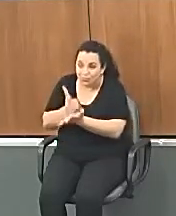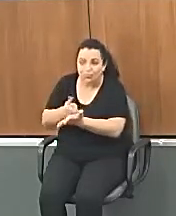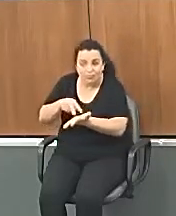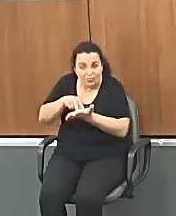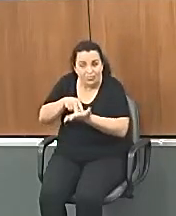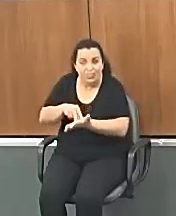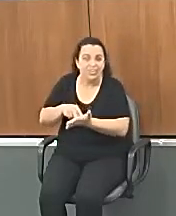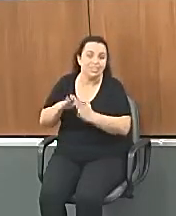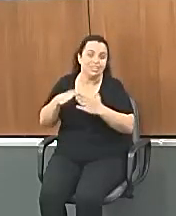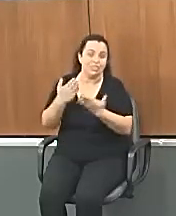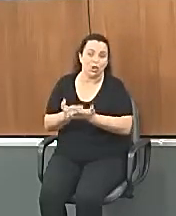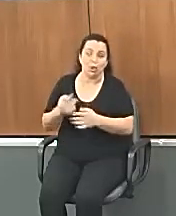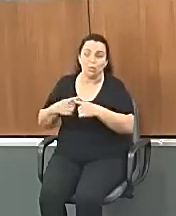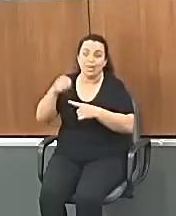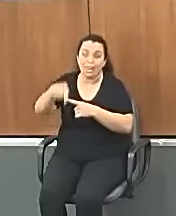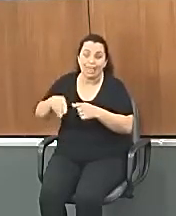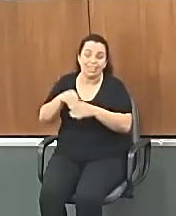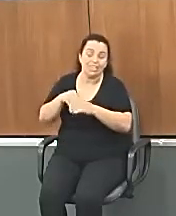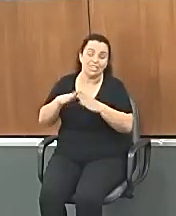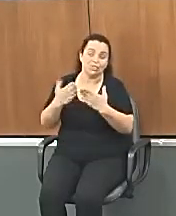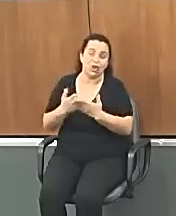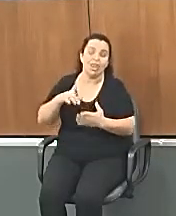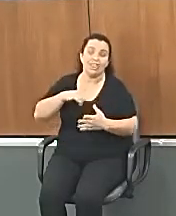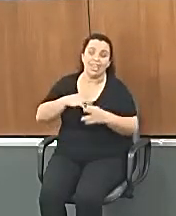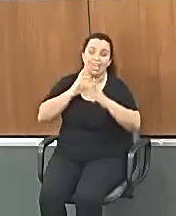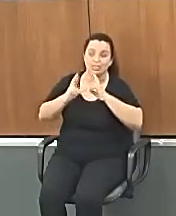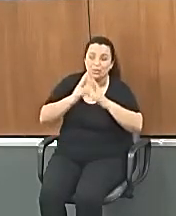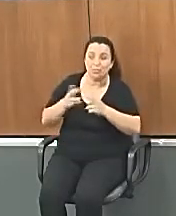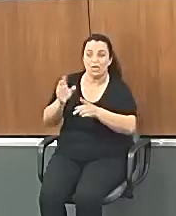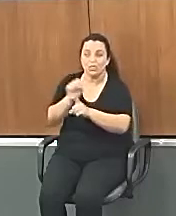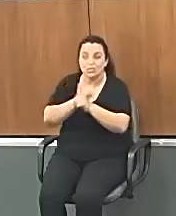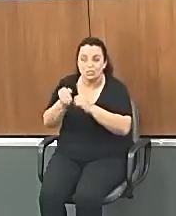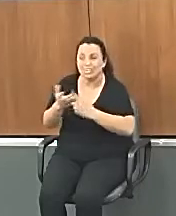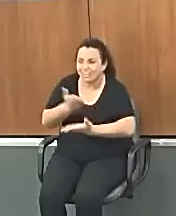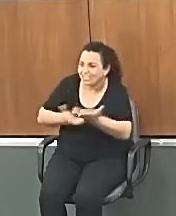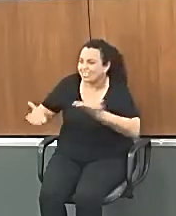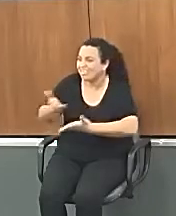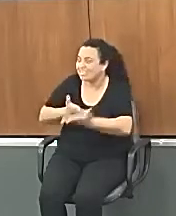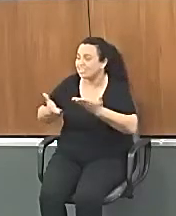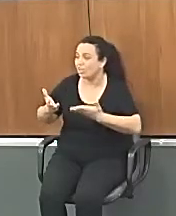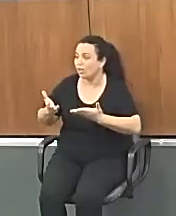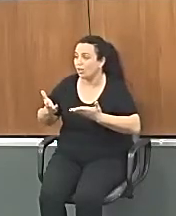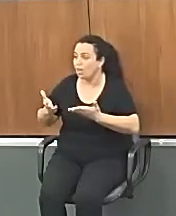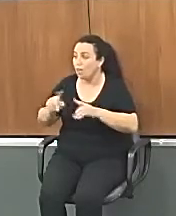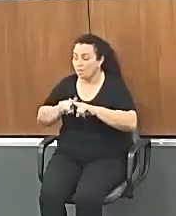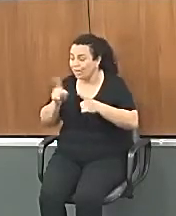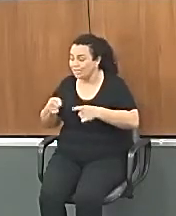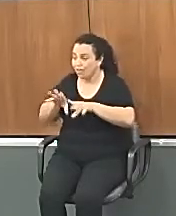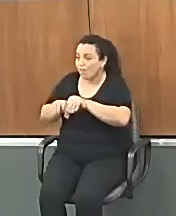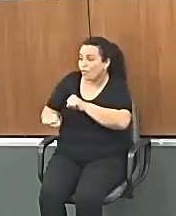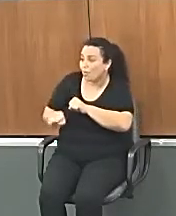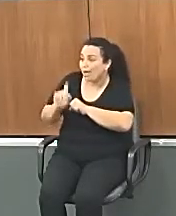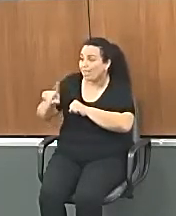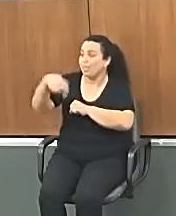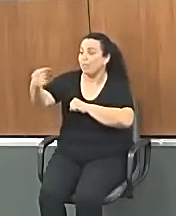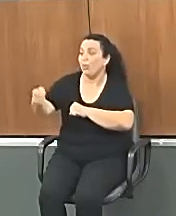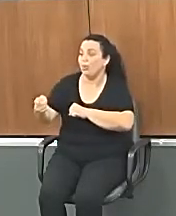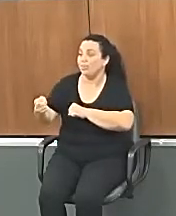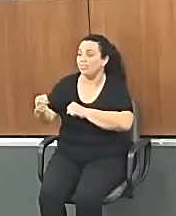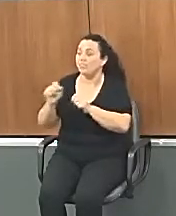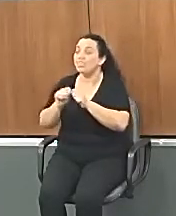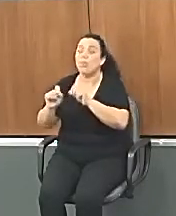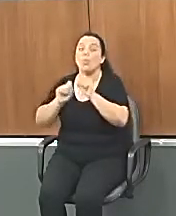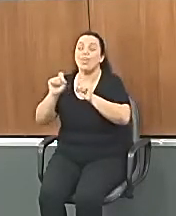tem de relacionamento socialização e aí o que fazer depois então eu vejo uma necessidade urgente